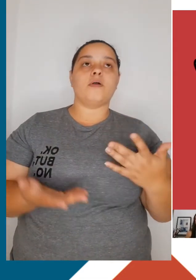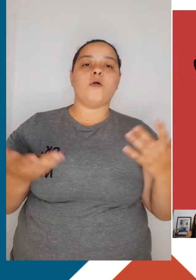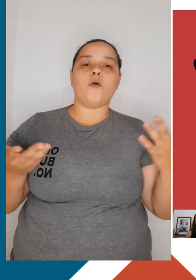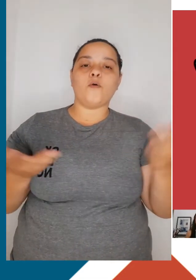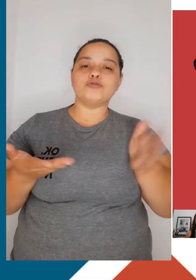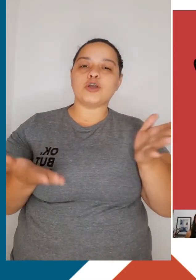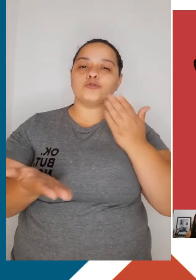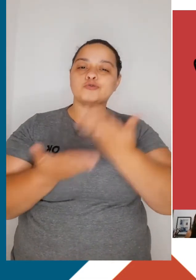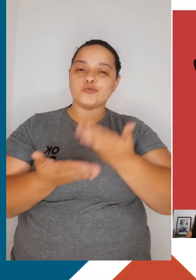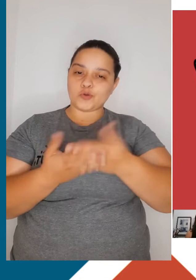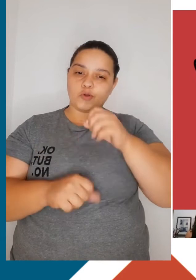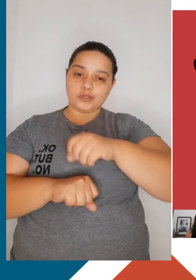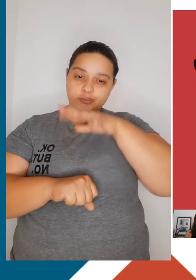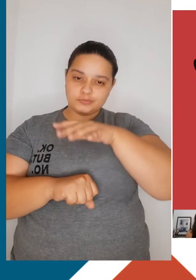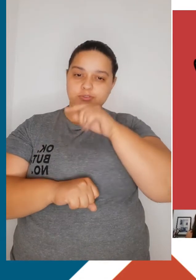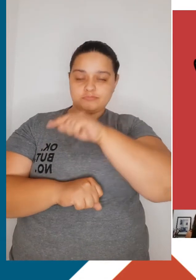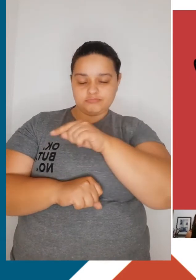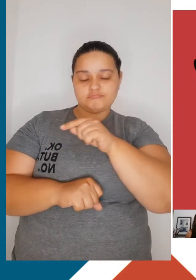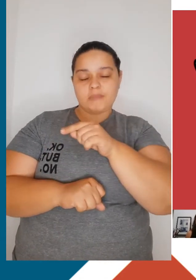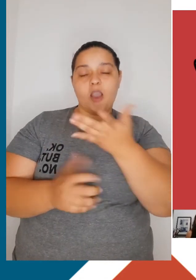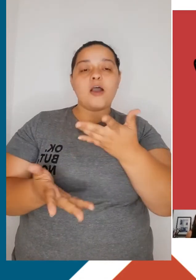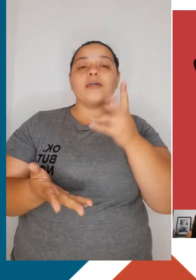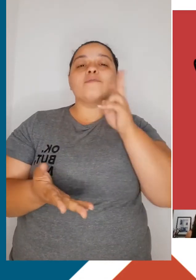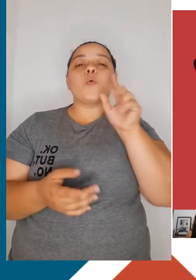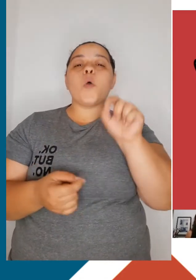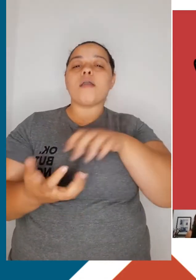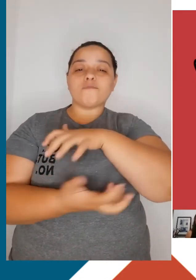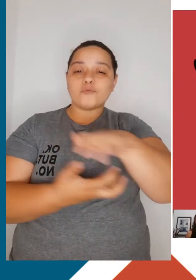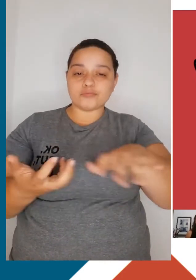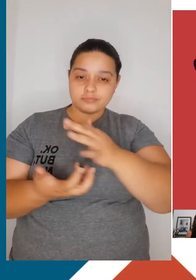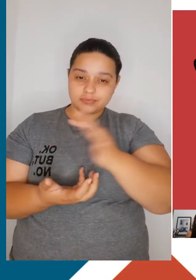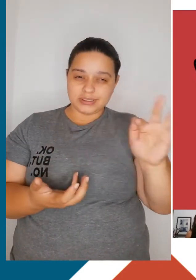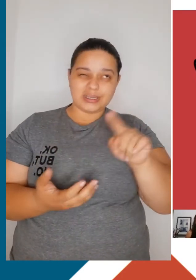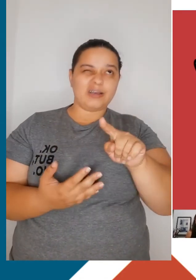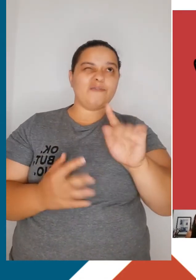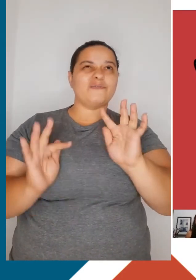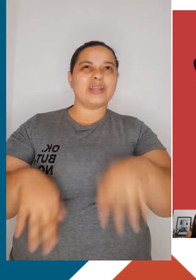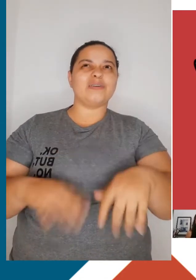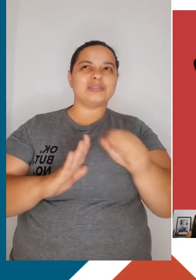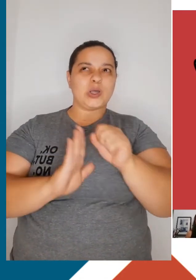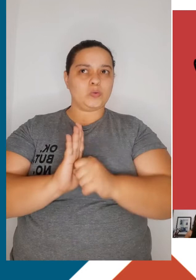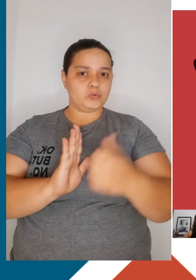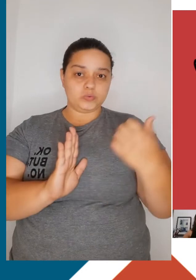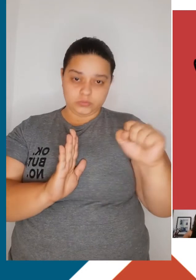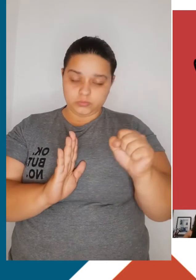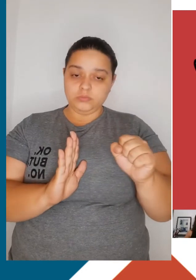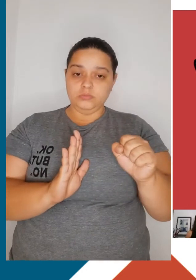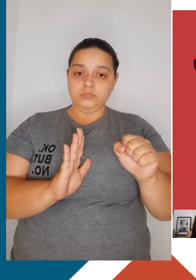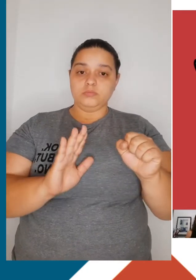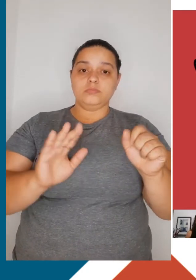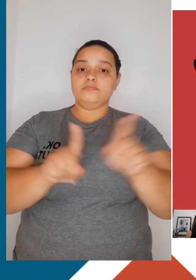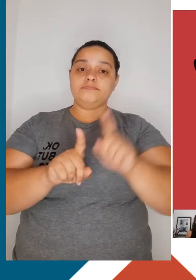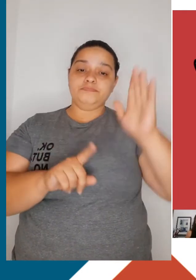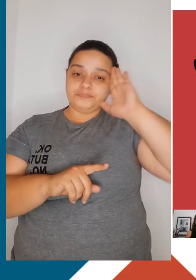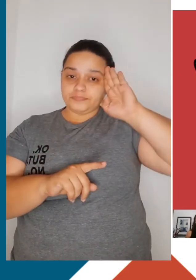já estudou o Iluminismo com a Sabina, nós vamos então entender o que foi a Revolução Francesa. Ela ocorre ali no finalzinho do século XVIII e ela tem